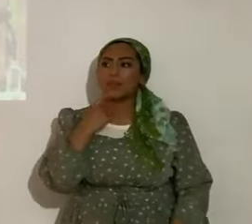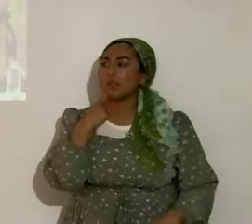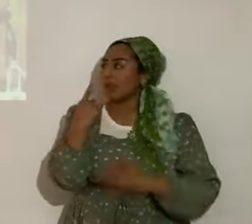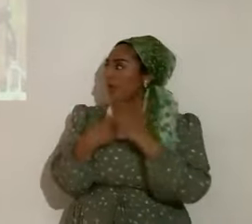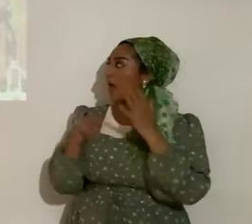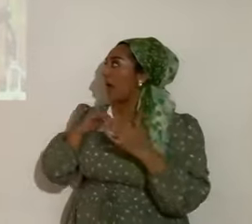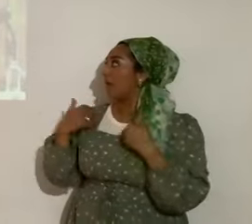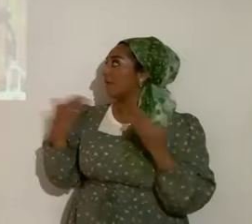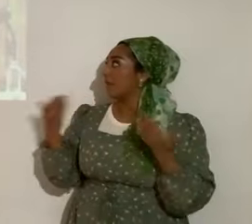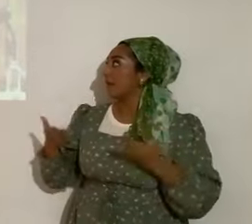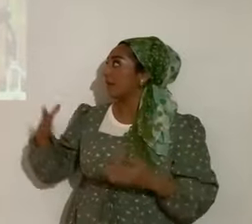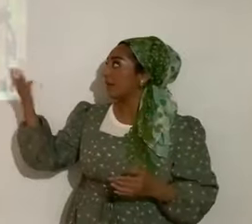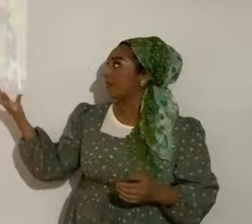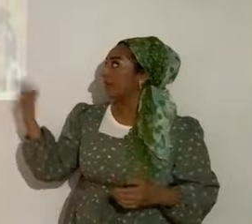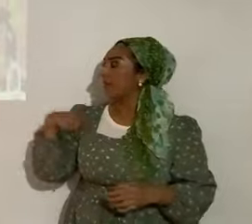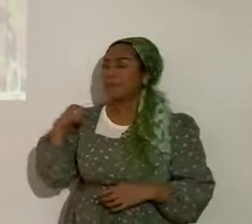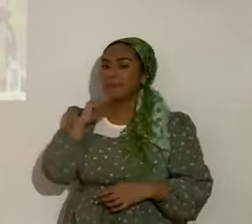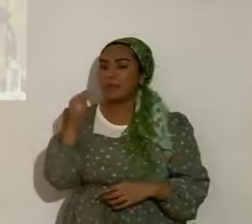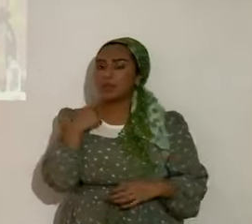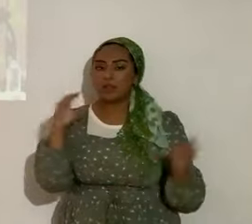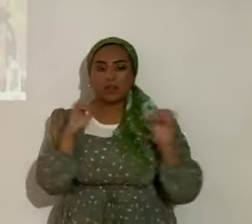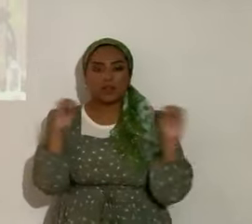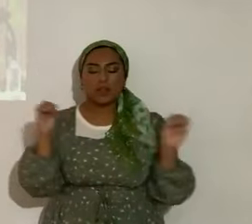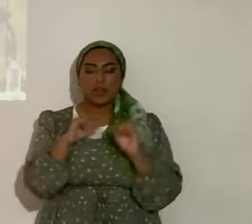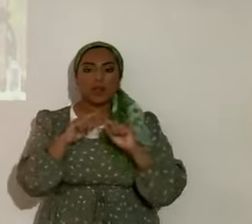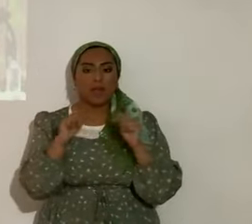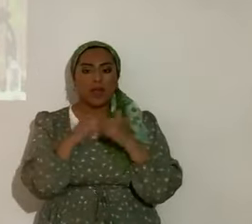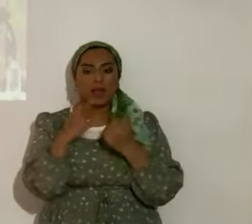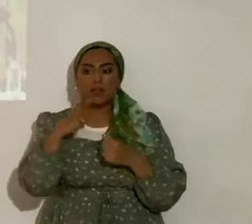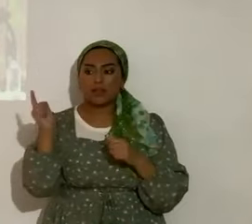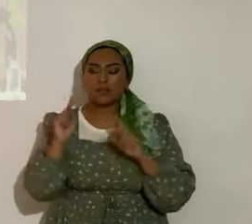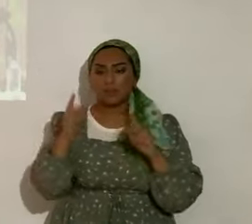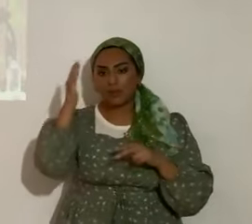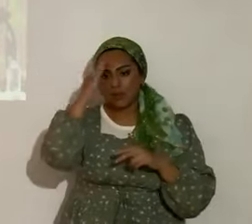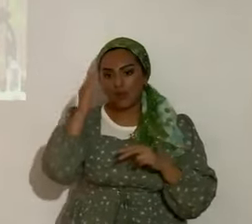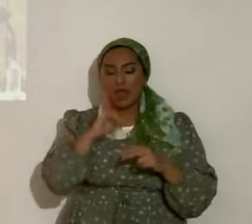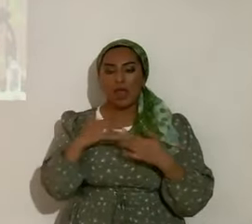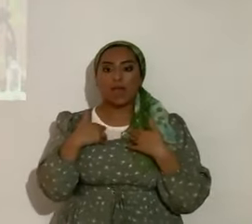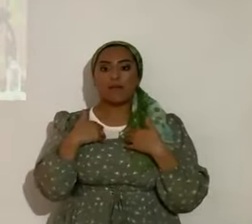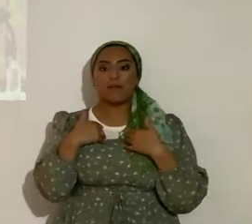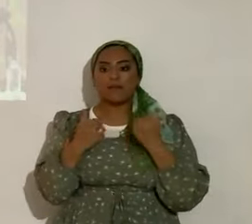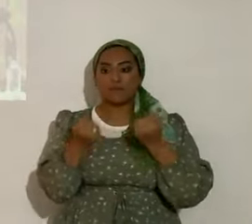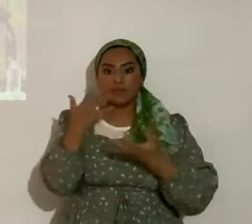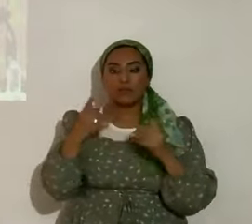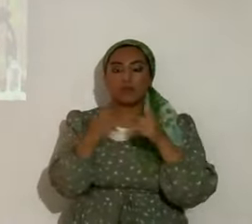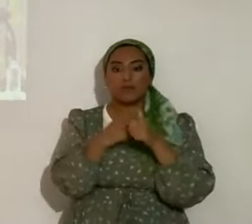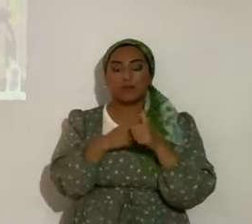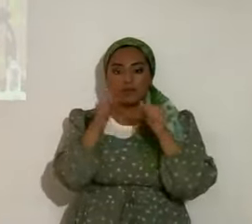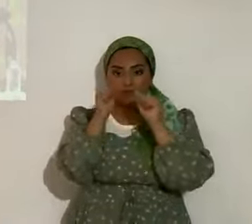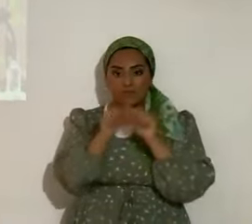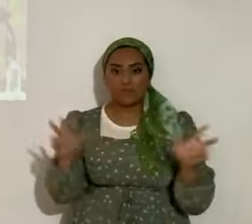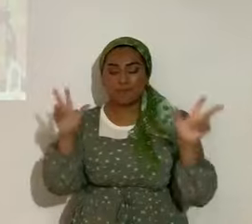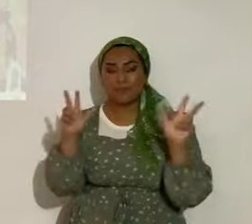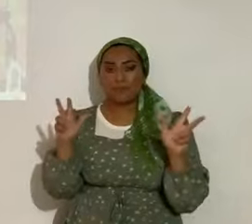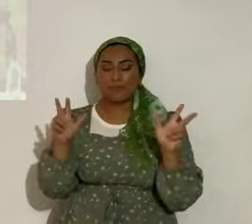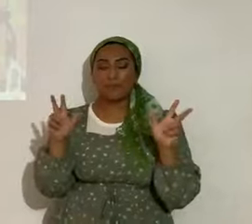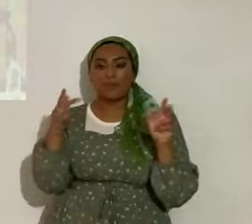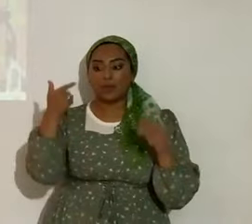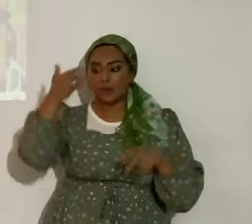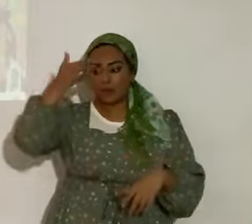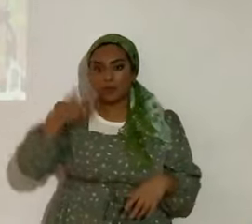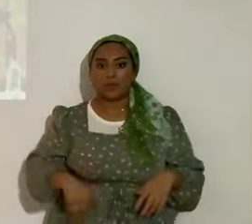aquí? Yo no estaba diciendo nada. Pero ¿cómo estas personas supieron que tenía ahí una bola de fuego? Porque uno es una menorá. Uno es